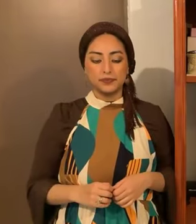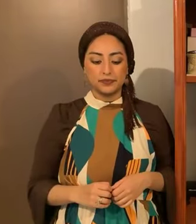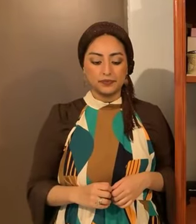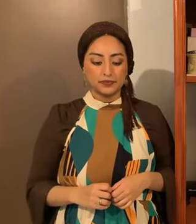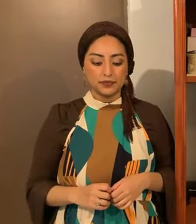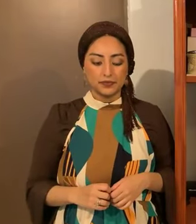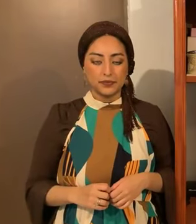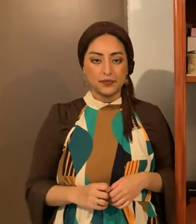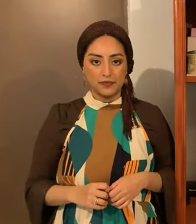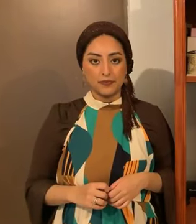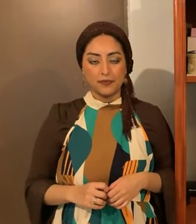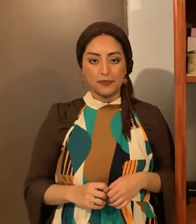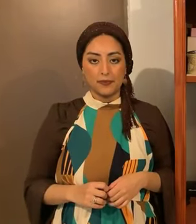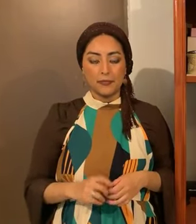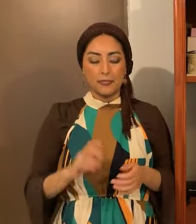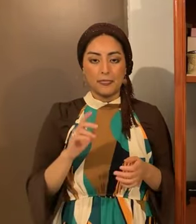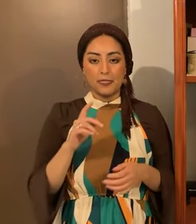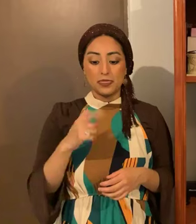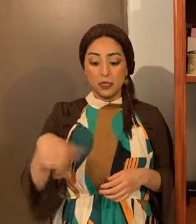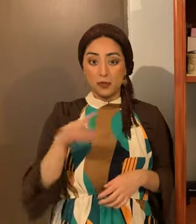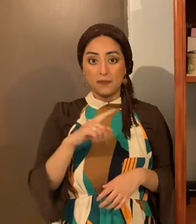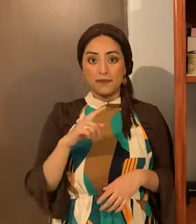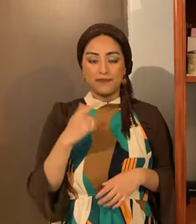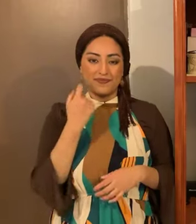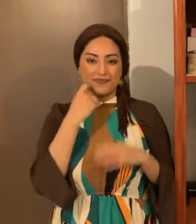Bueno, esas son formas